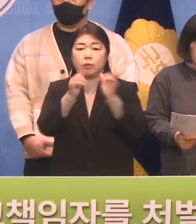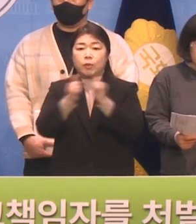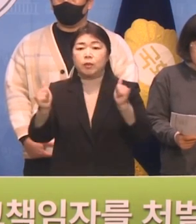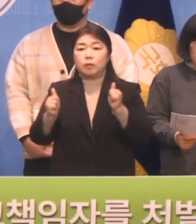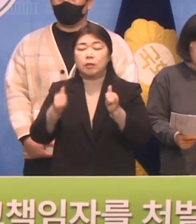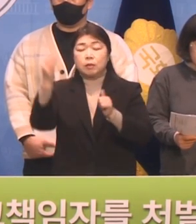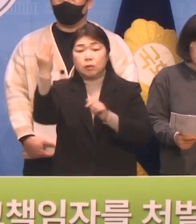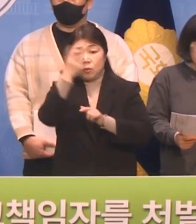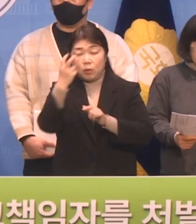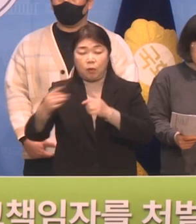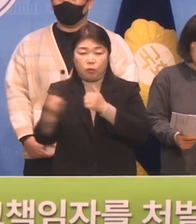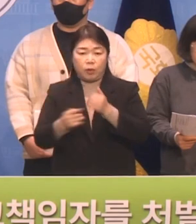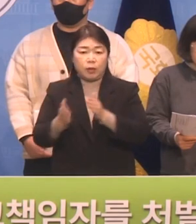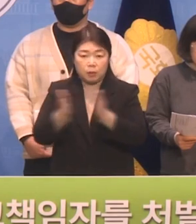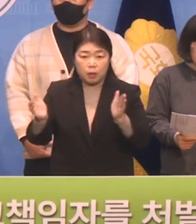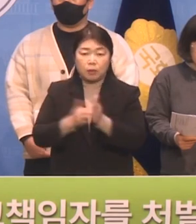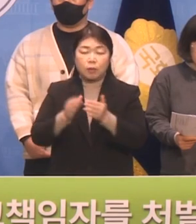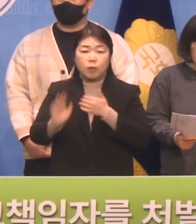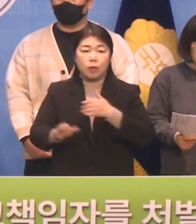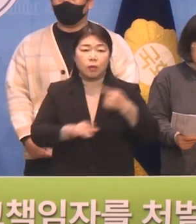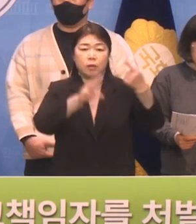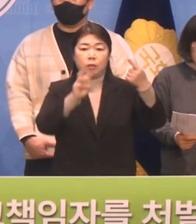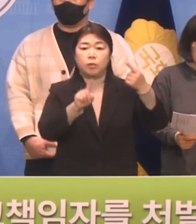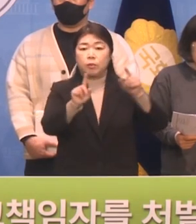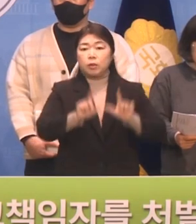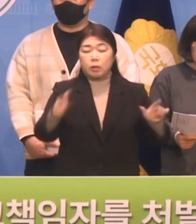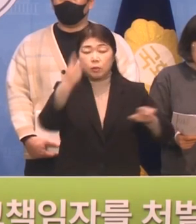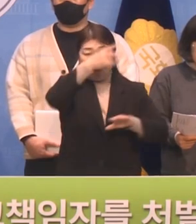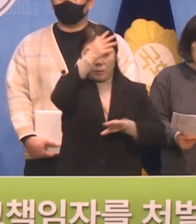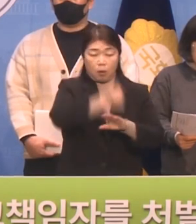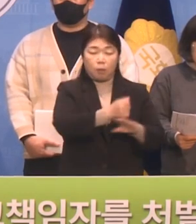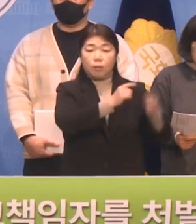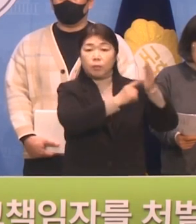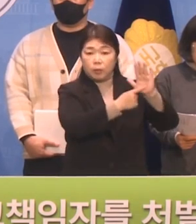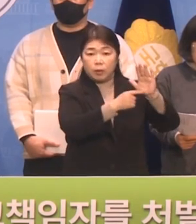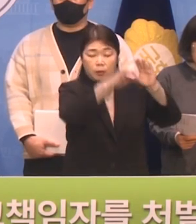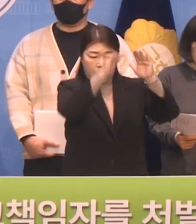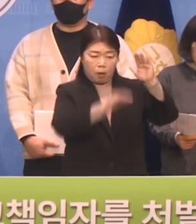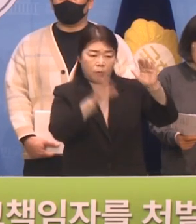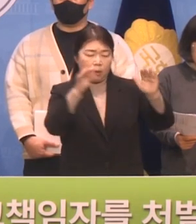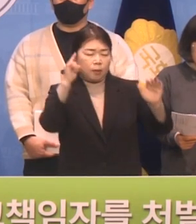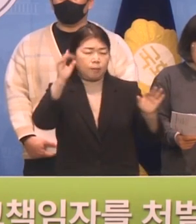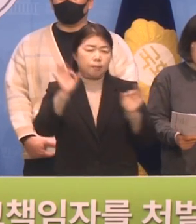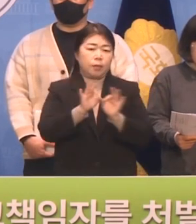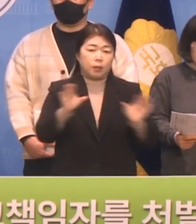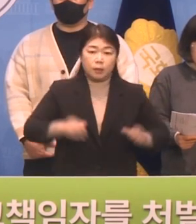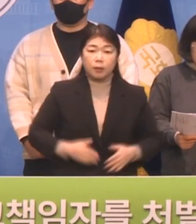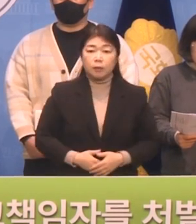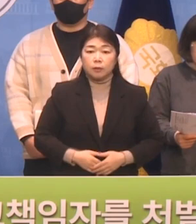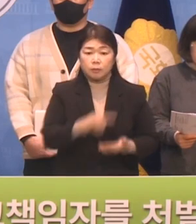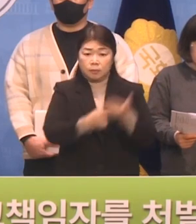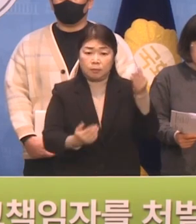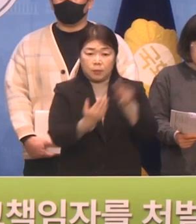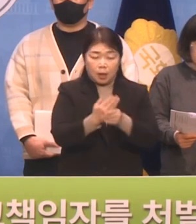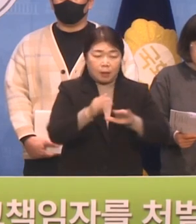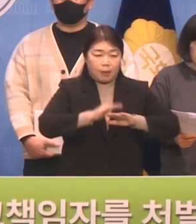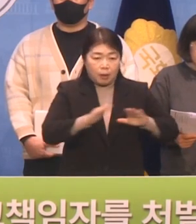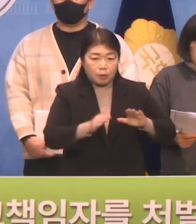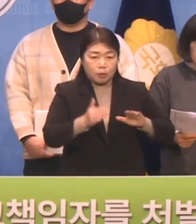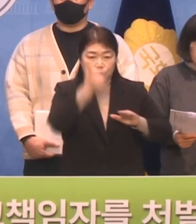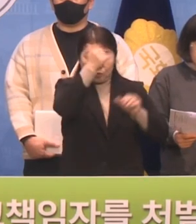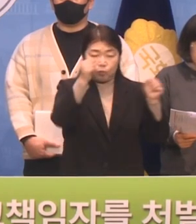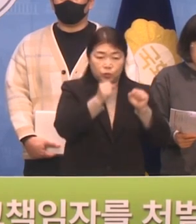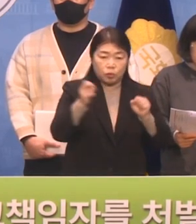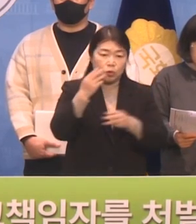출범해 지난 1월 31일 조사 결과를 발표했다. 그 내용은 참담했다. 재난대응의 컨트롤타워도 충북도,